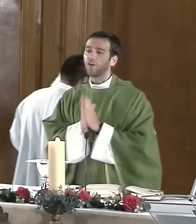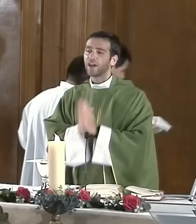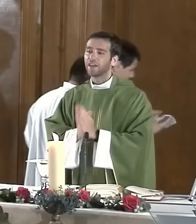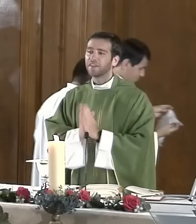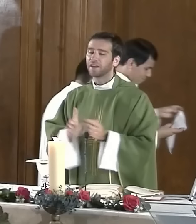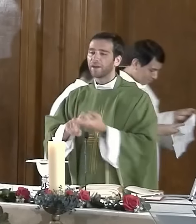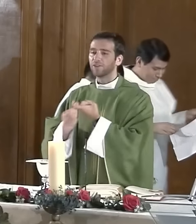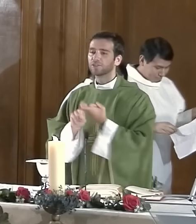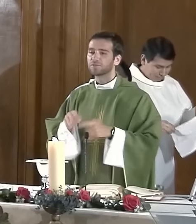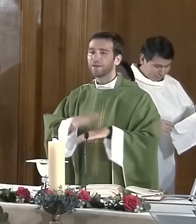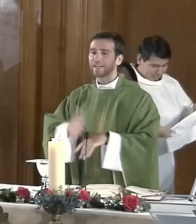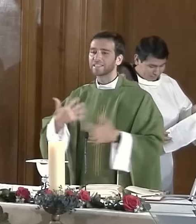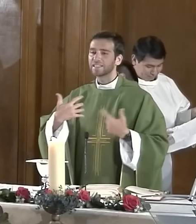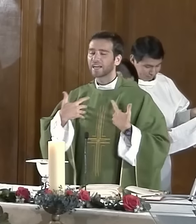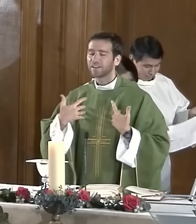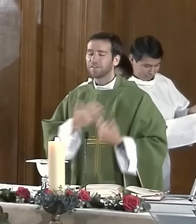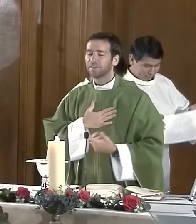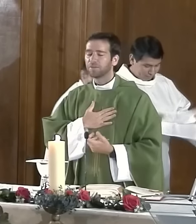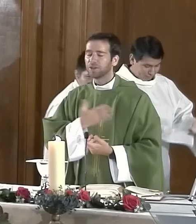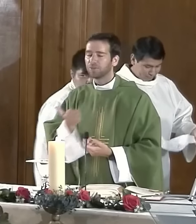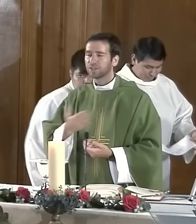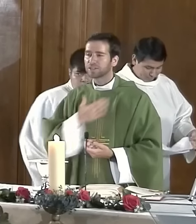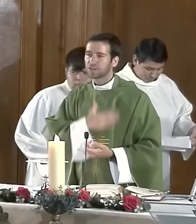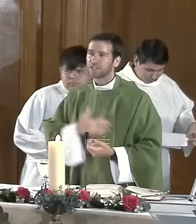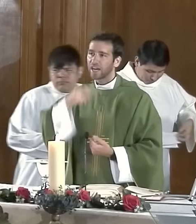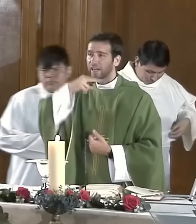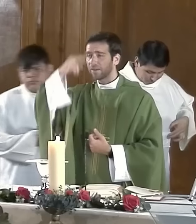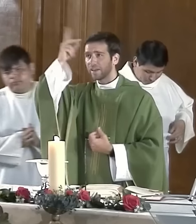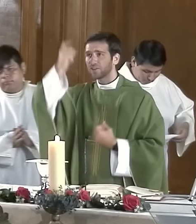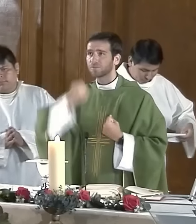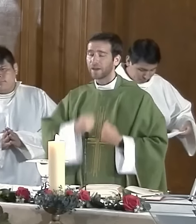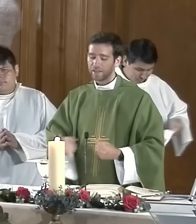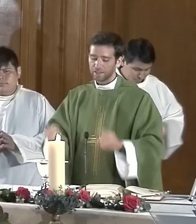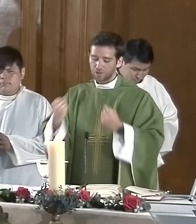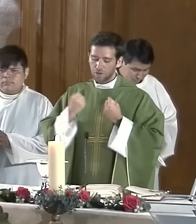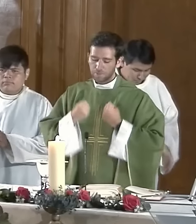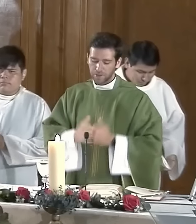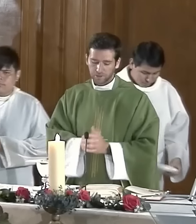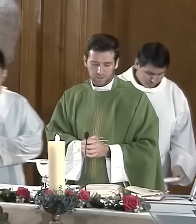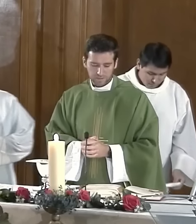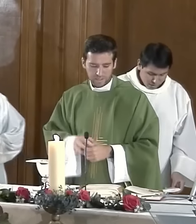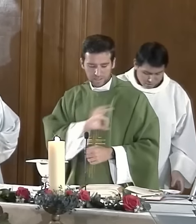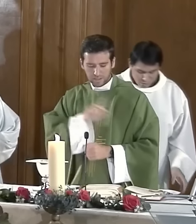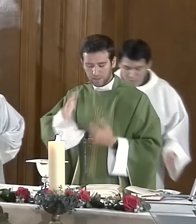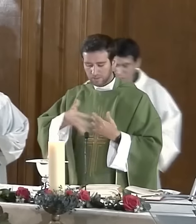Orad, hermanos, para que este sacrificio mío y vuestro sea agradable a Dios Padre Todopoderoso.